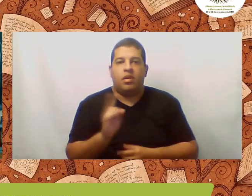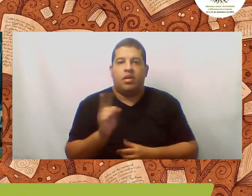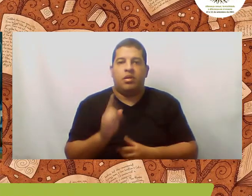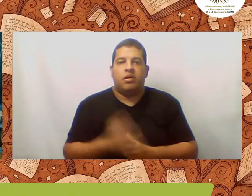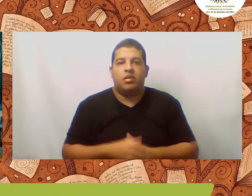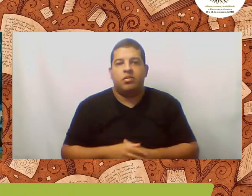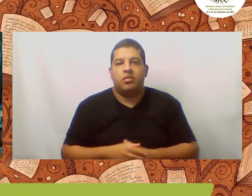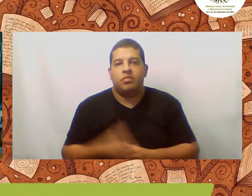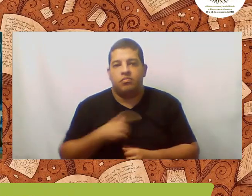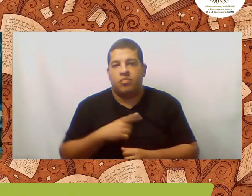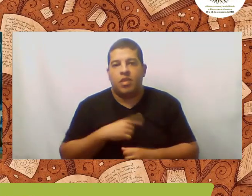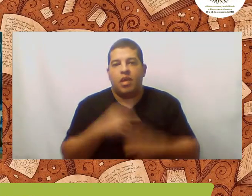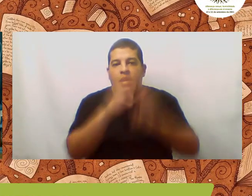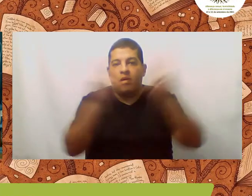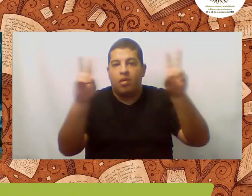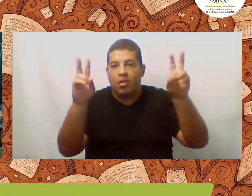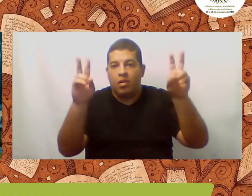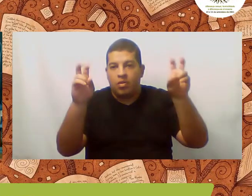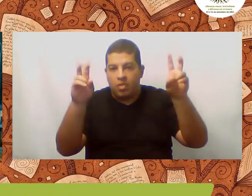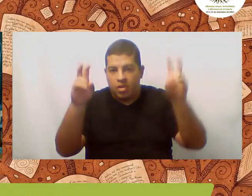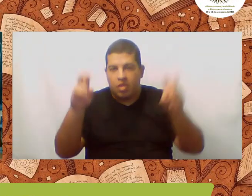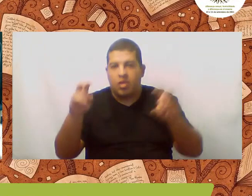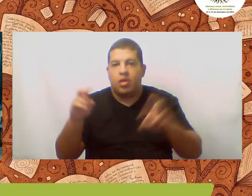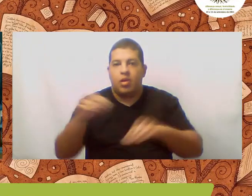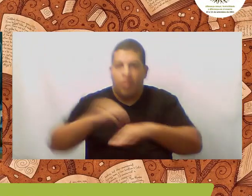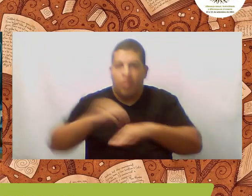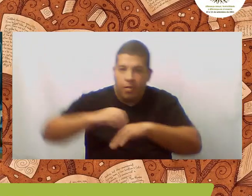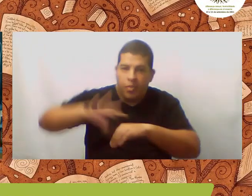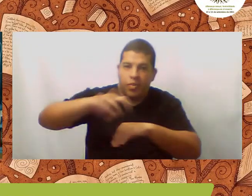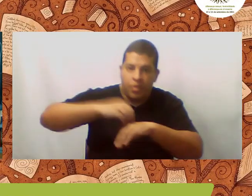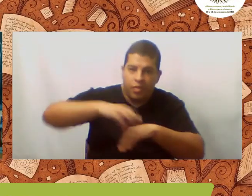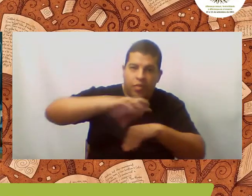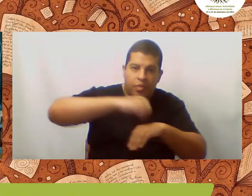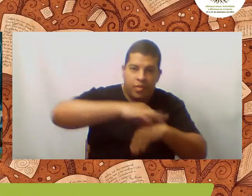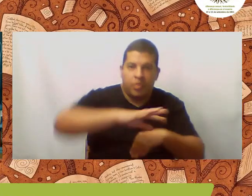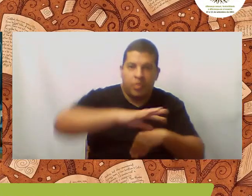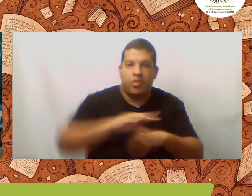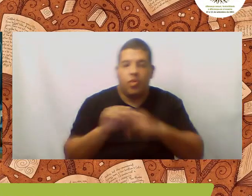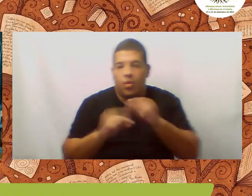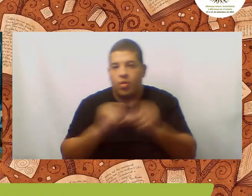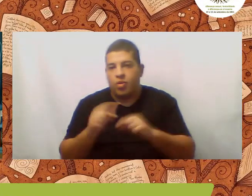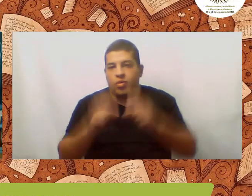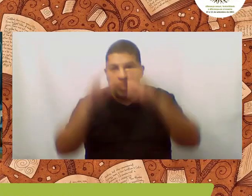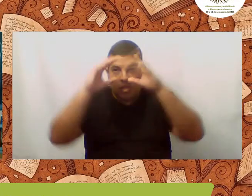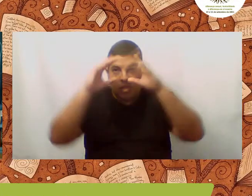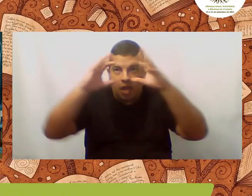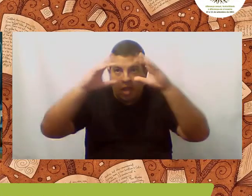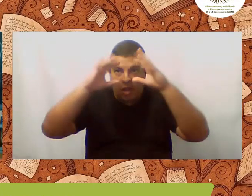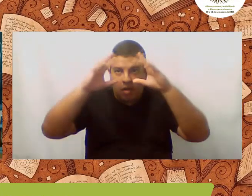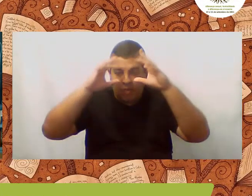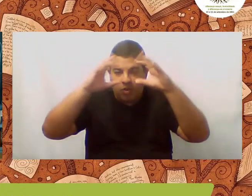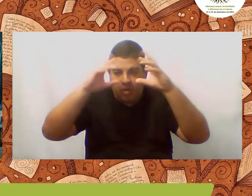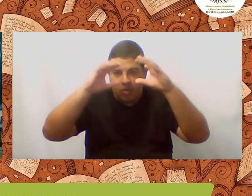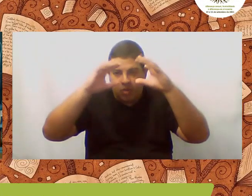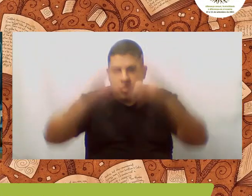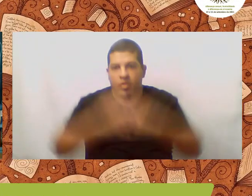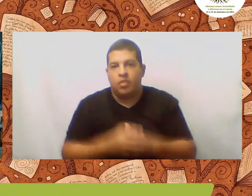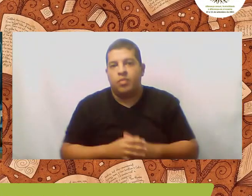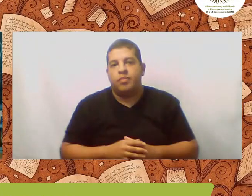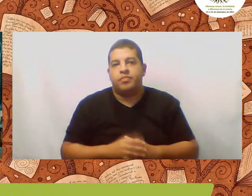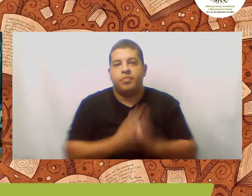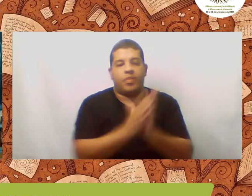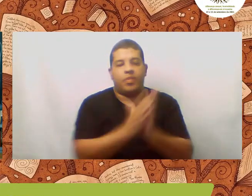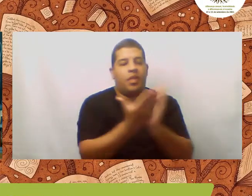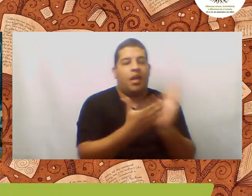Montaigne, um que está publicado nos seus ensaios, seus célebres ensaios, né? E o outro no seu livro